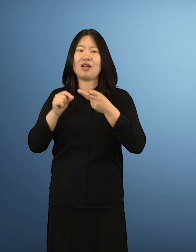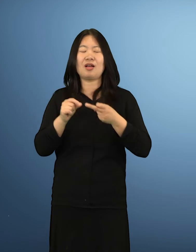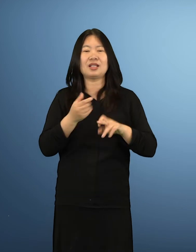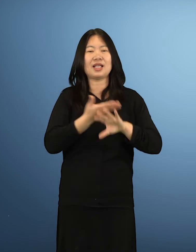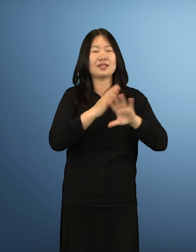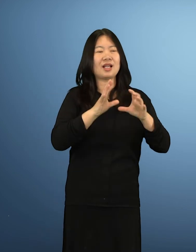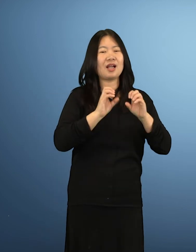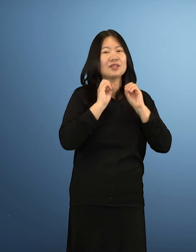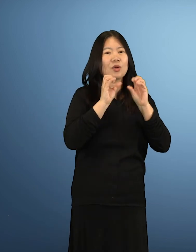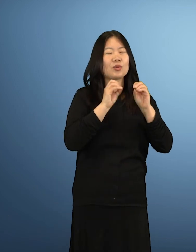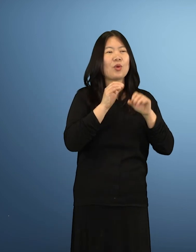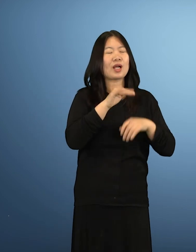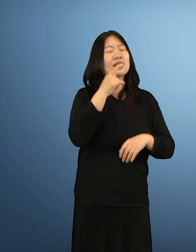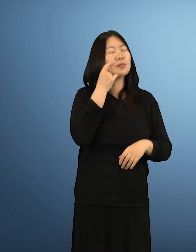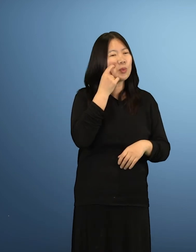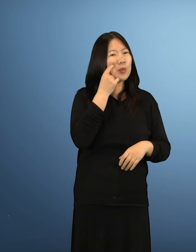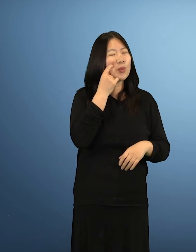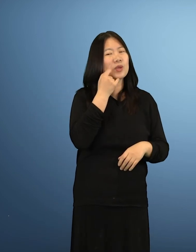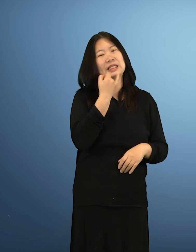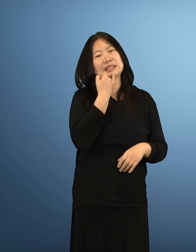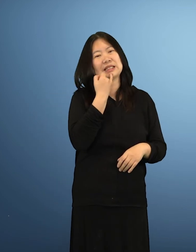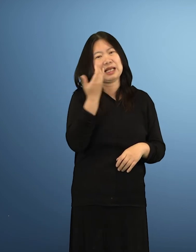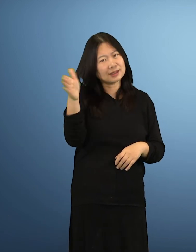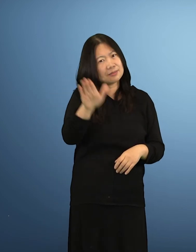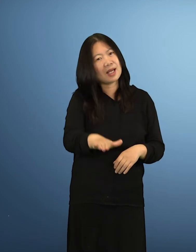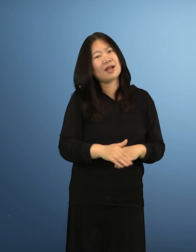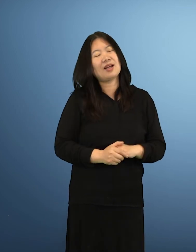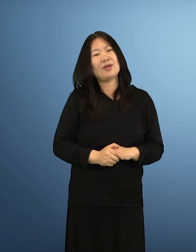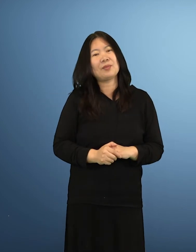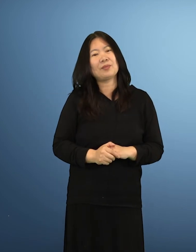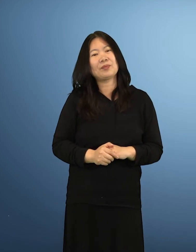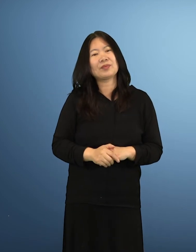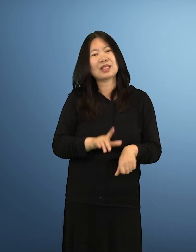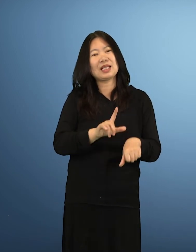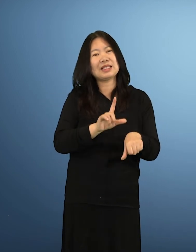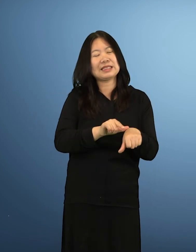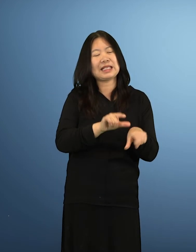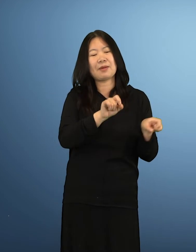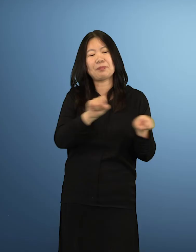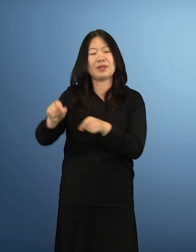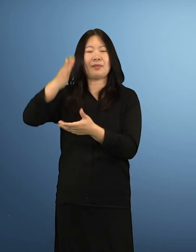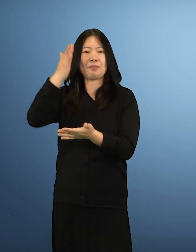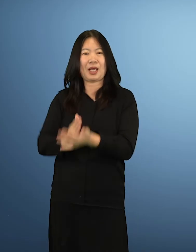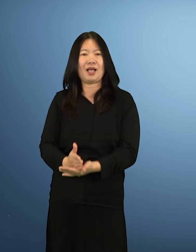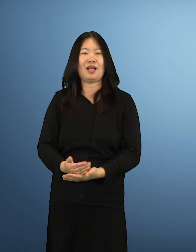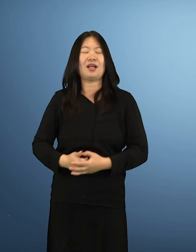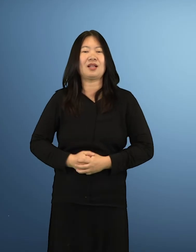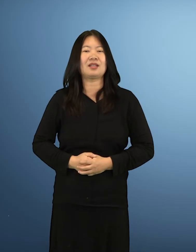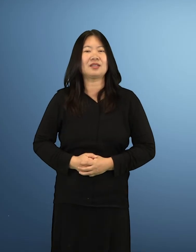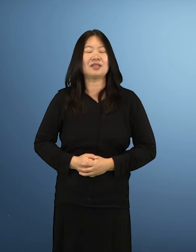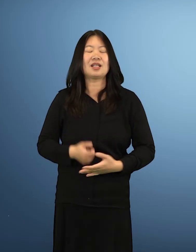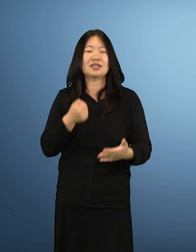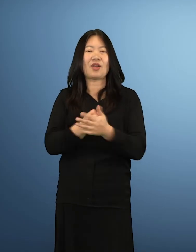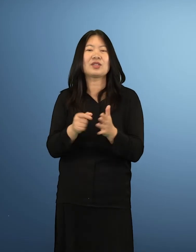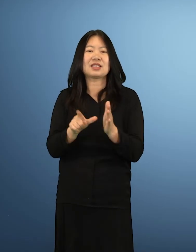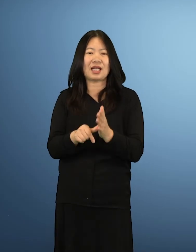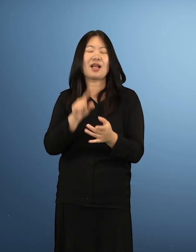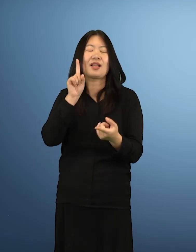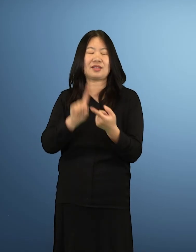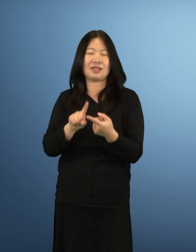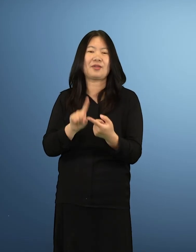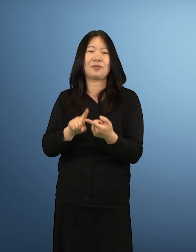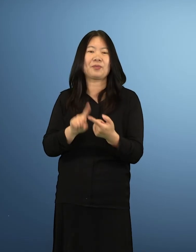선교를 또 못 가는 한이 있더라도 이제는 기간 미루지 않고 그냥 정해진 시간에 하던